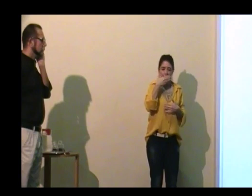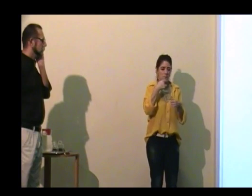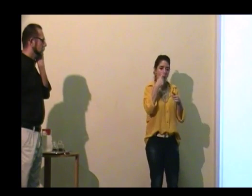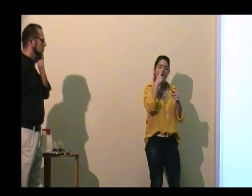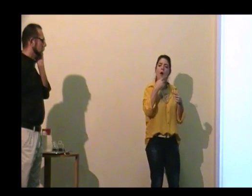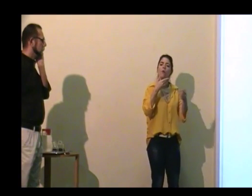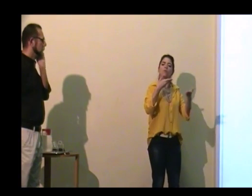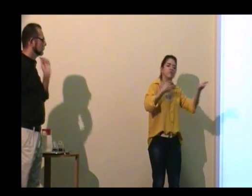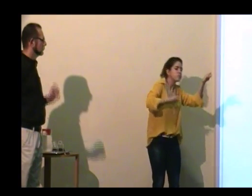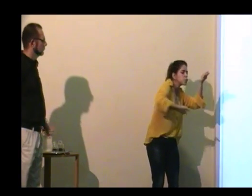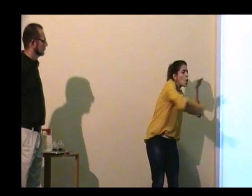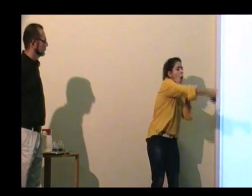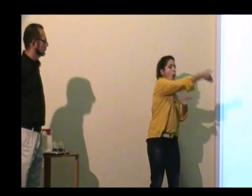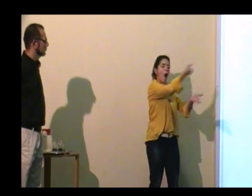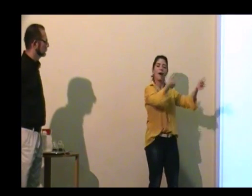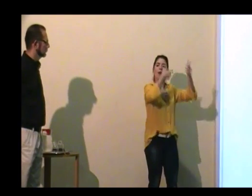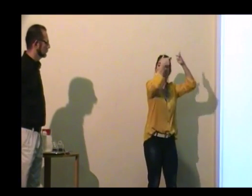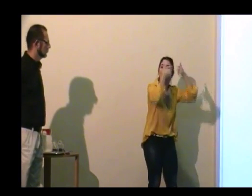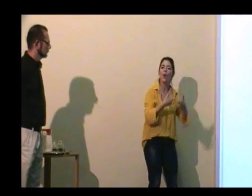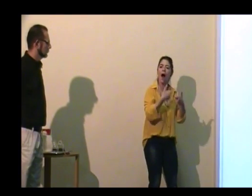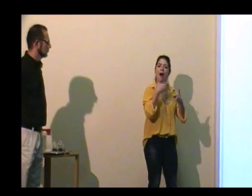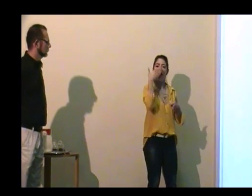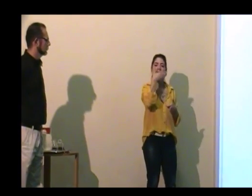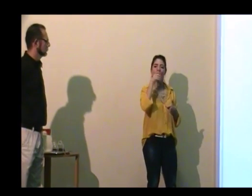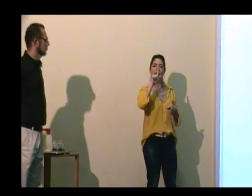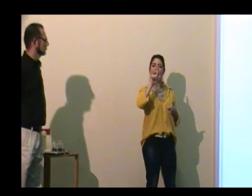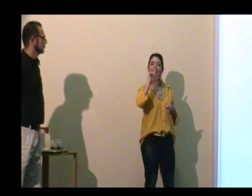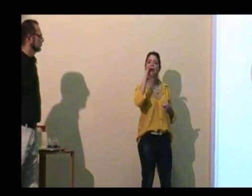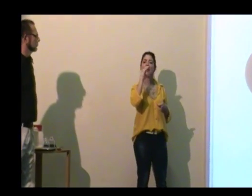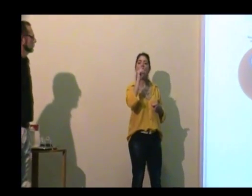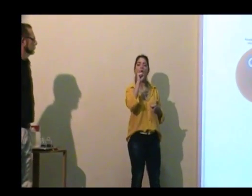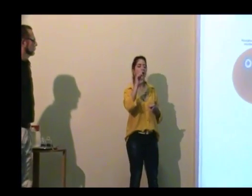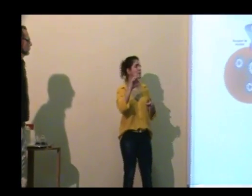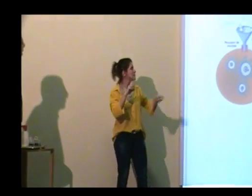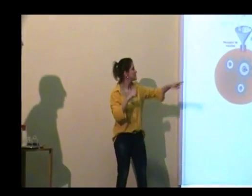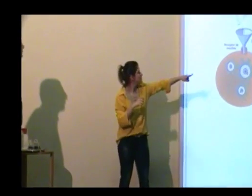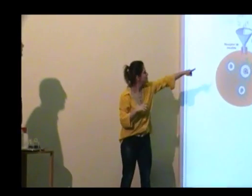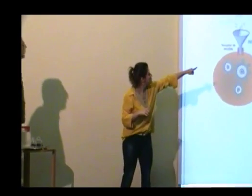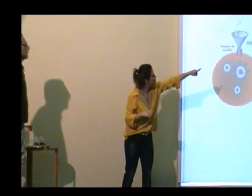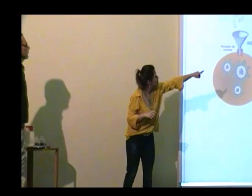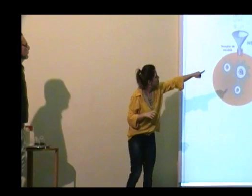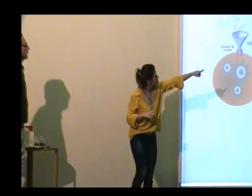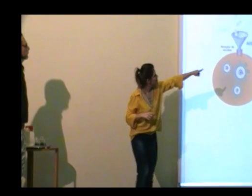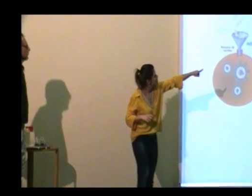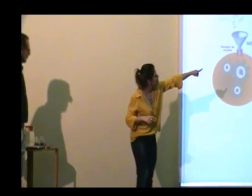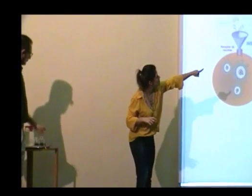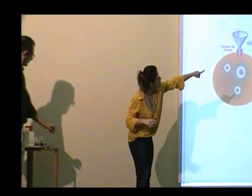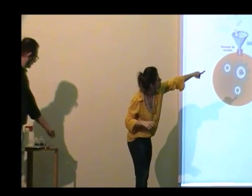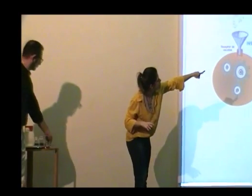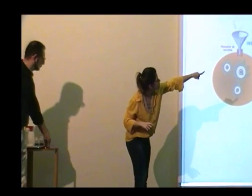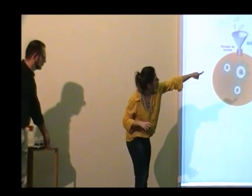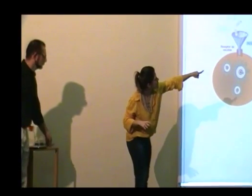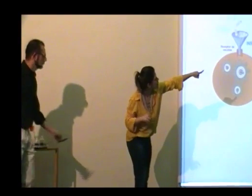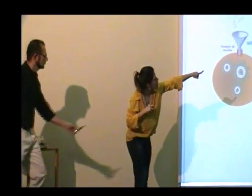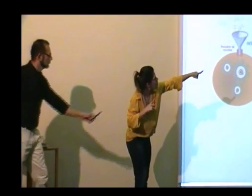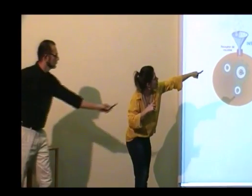As nossas células aqui usam a energia da quebra do açúcar, das moléculas de açúcar.